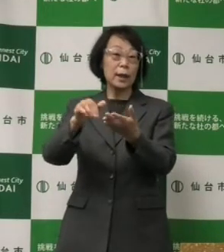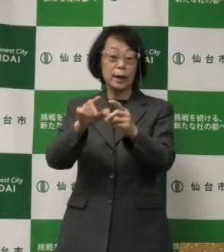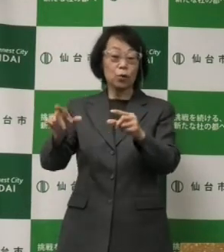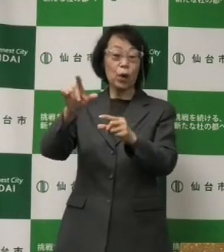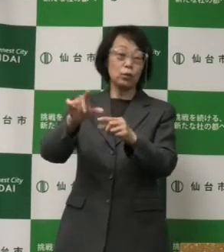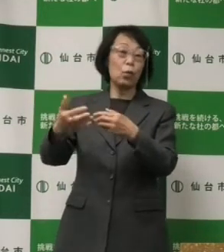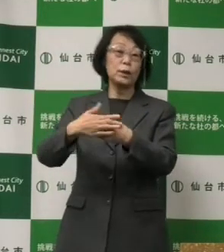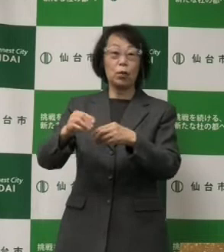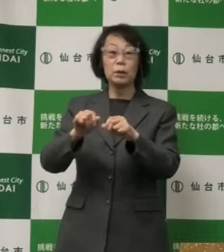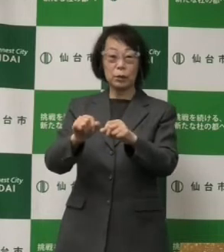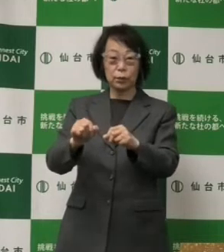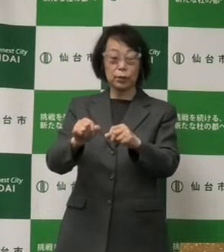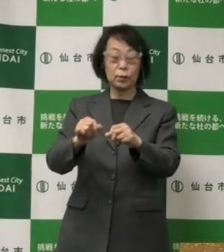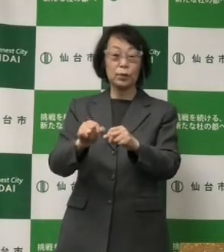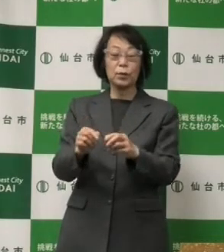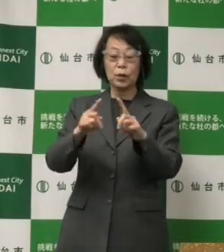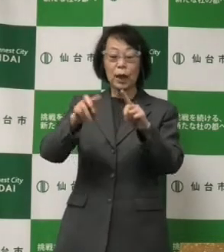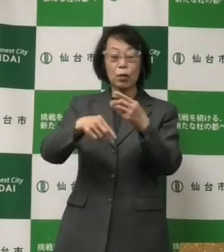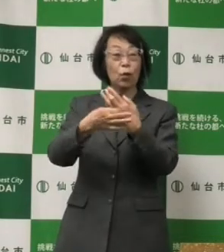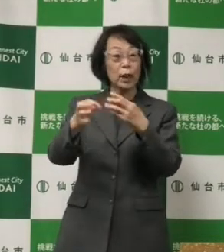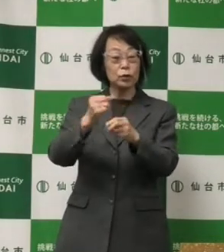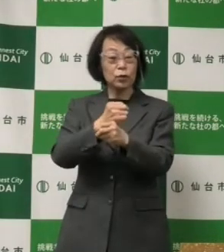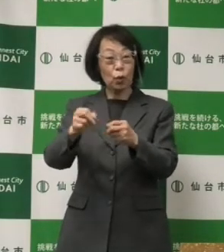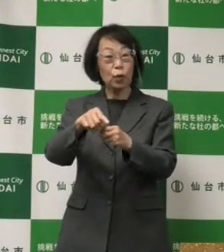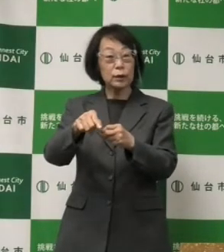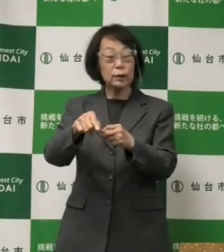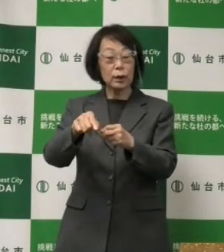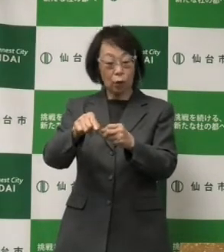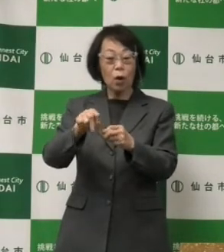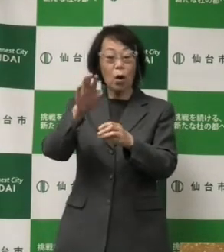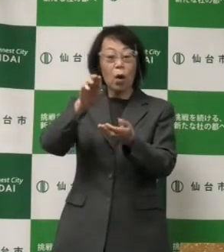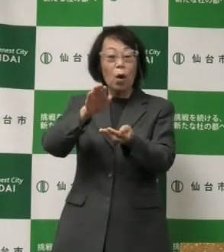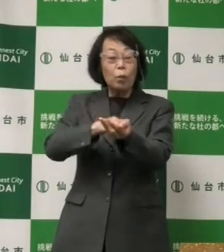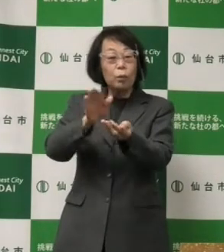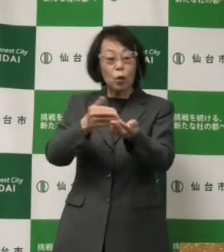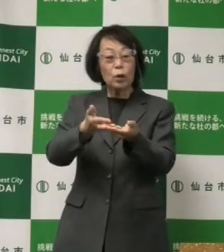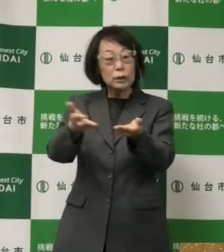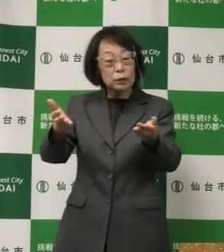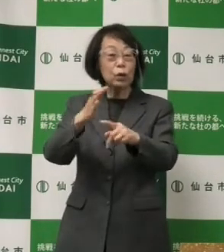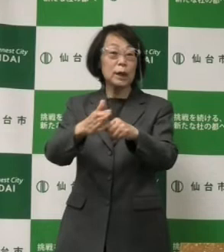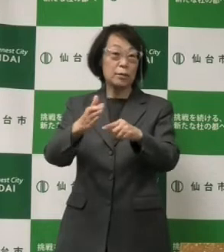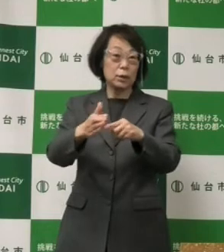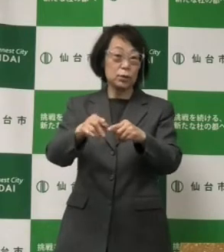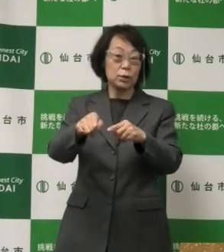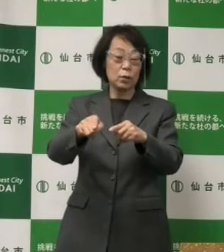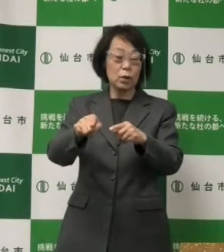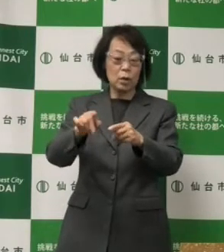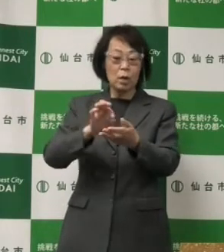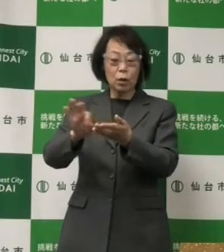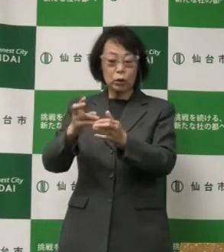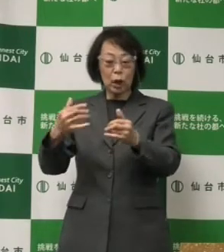。介護保険事業での配食サービスにつきましても、利用者負担を